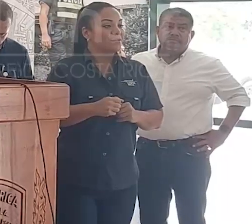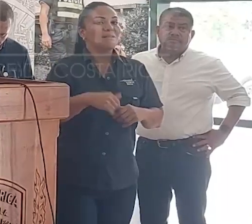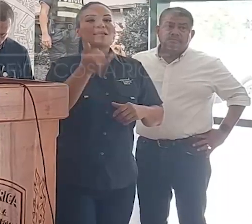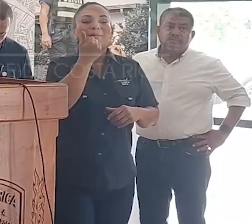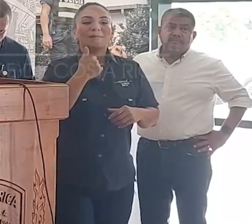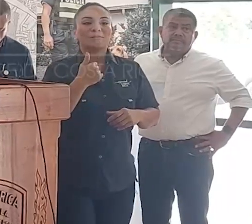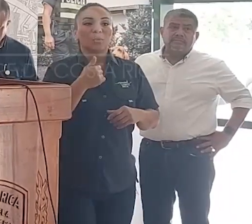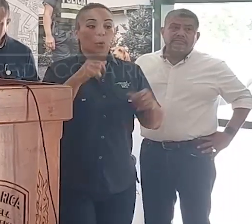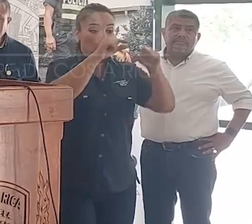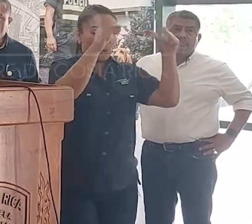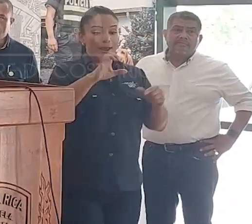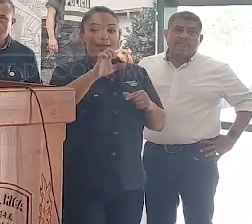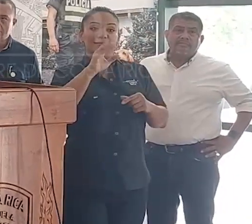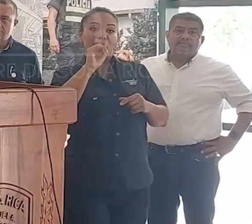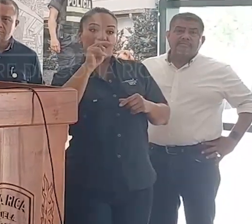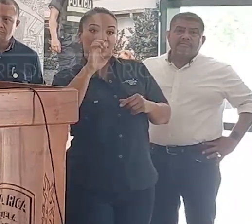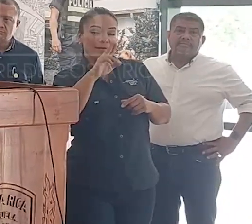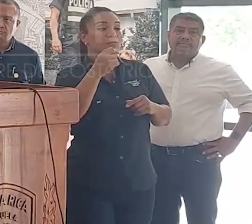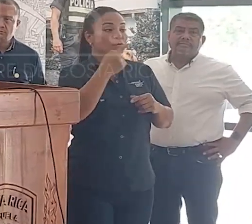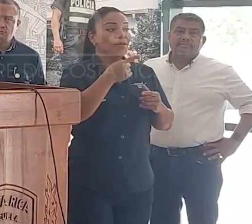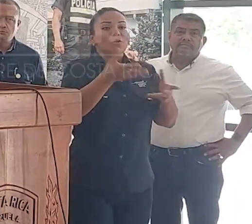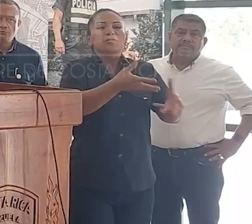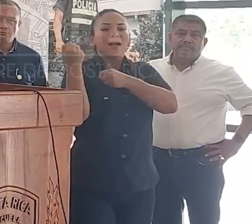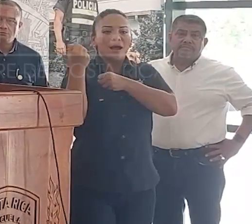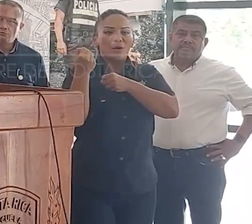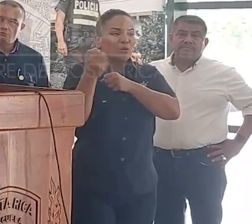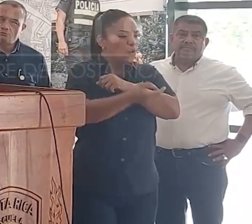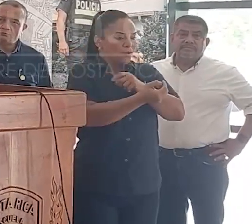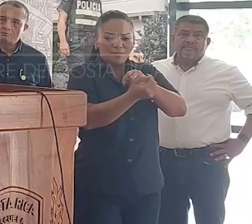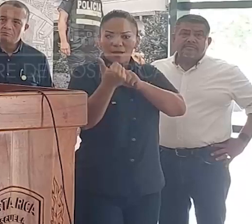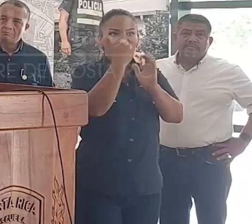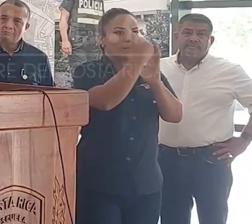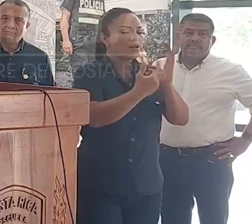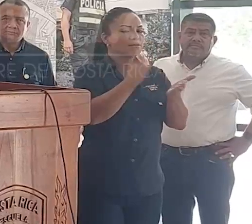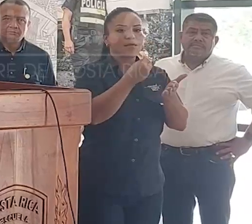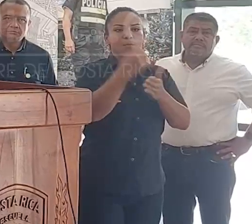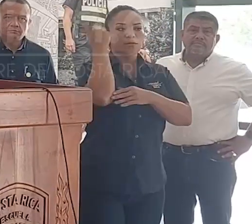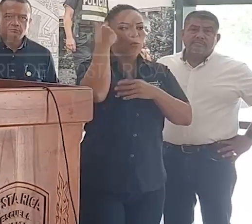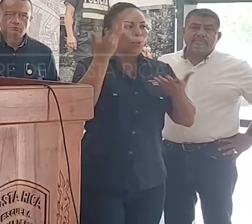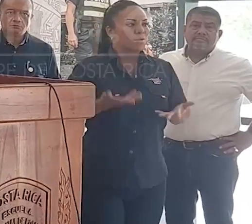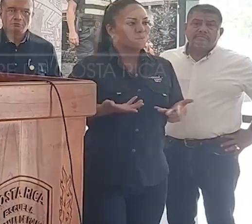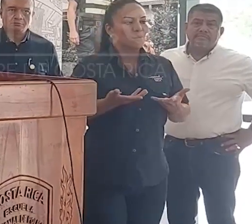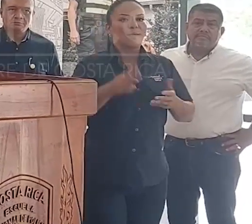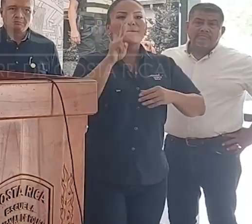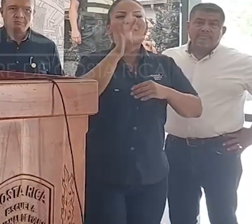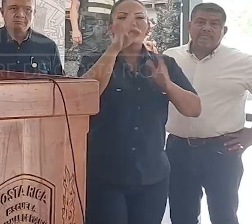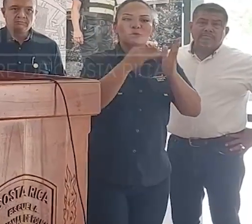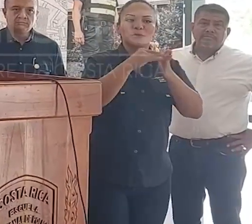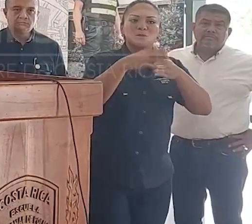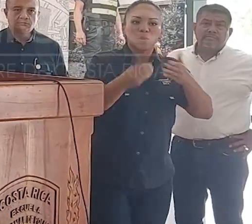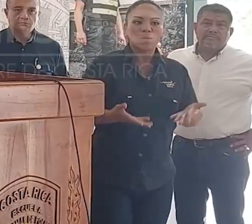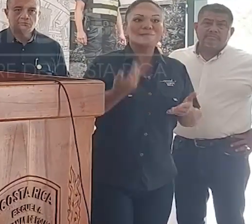compra. Pregúntele al señor del cual usted tiene sus datos, ¿por qué lo sacaron de las listas de compra? 28 millones de